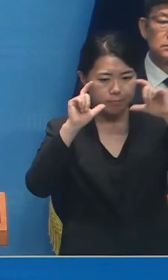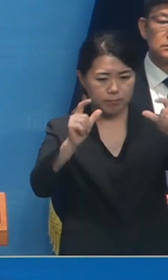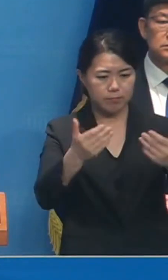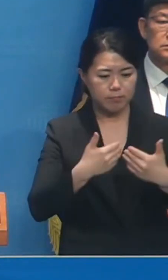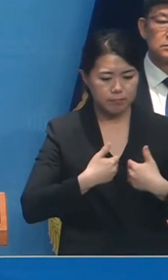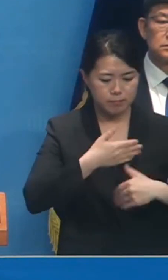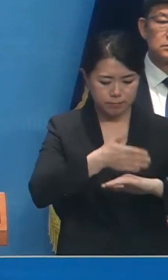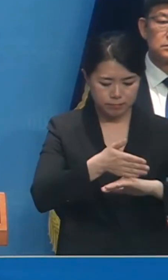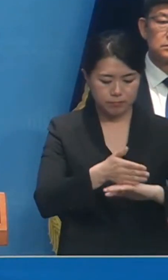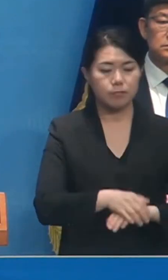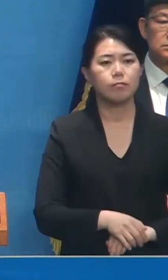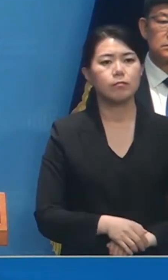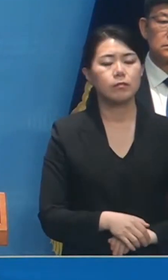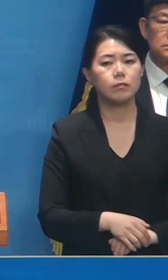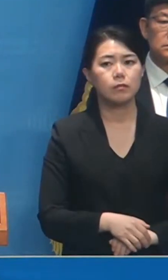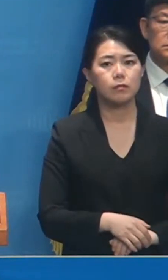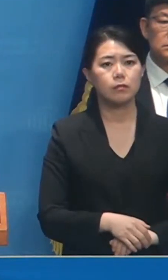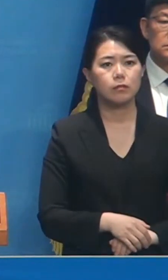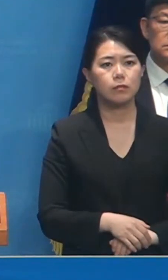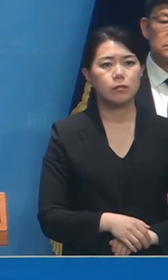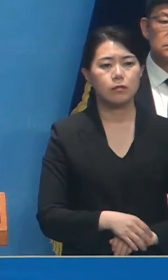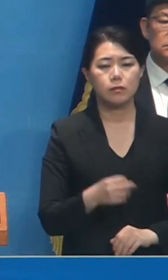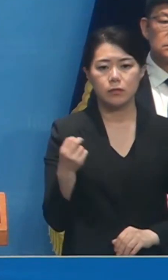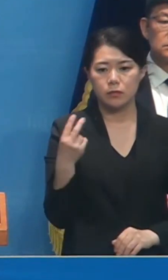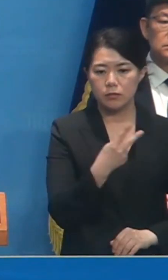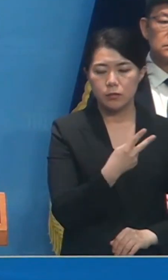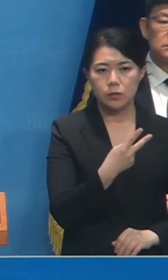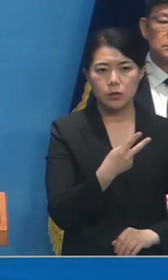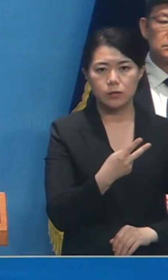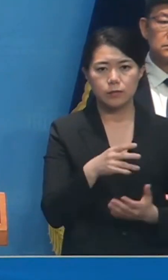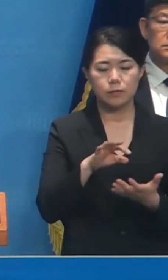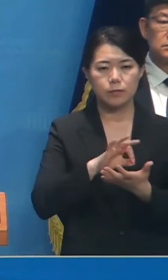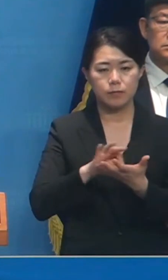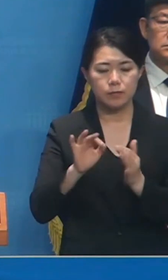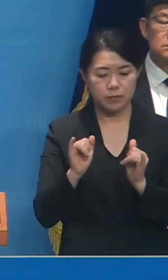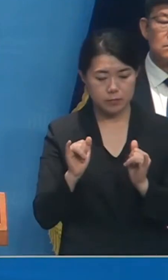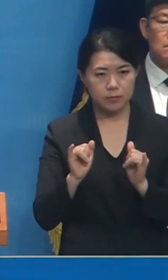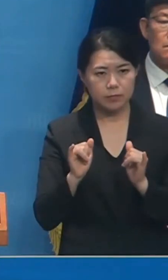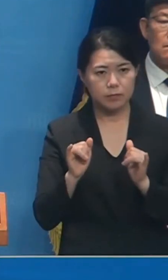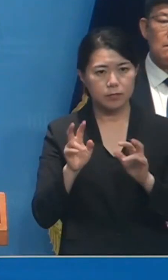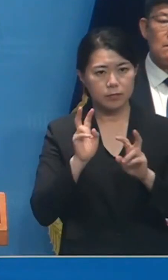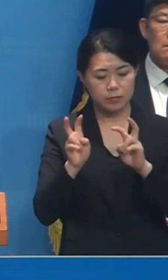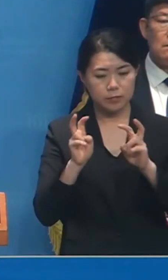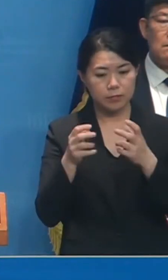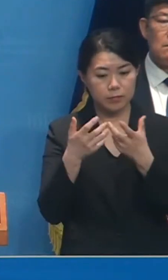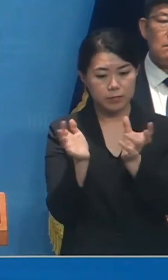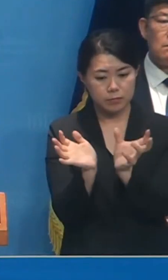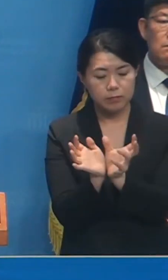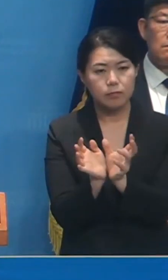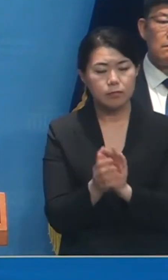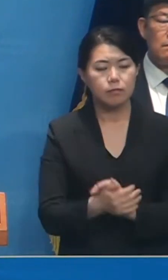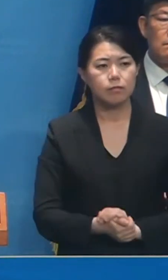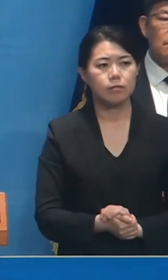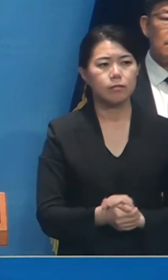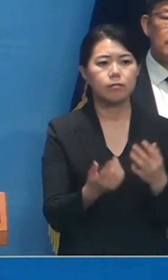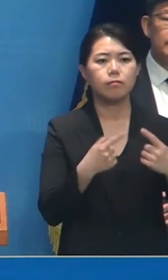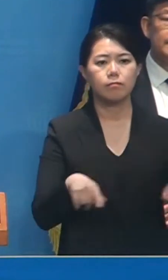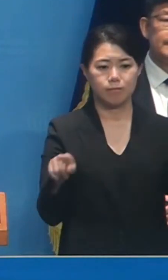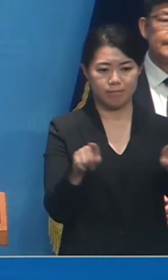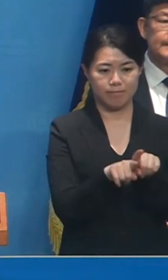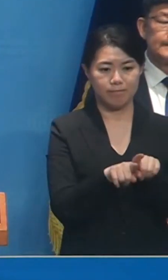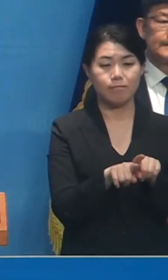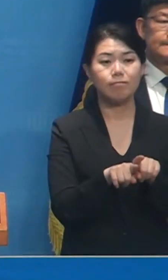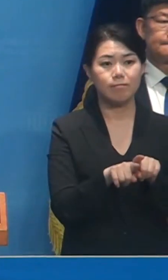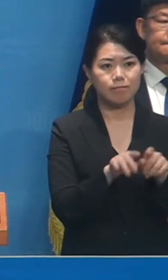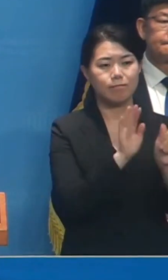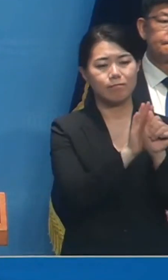대해서 깊이 감사드립니다. 그리고 사용자, 사업자 단체에서도 같이